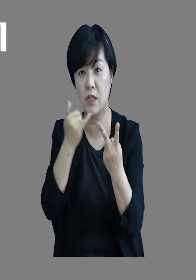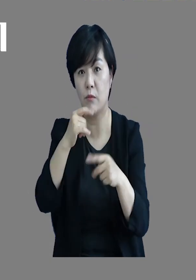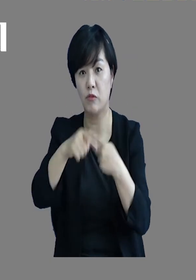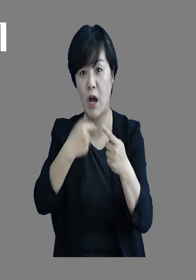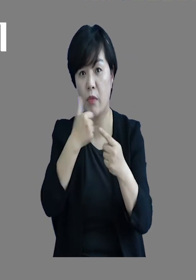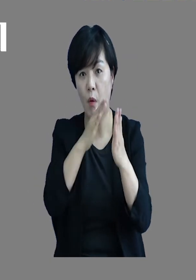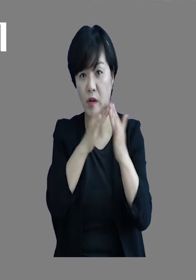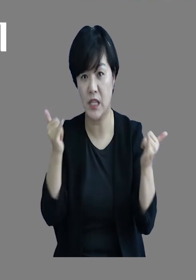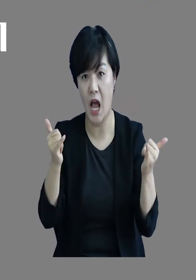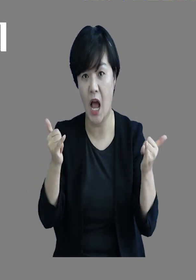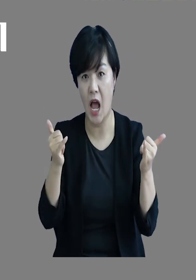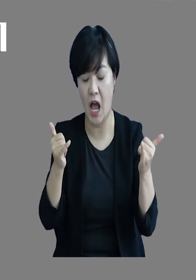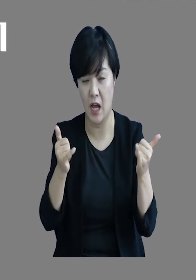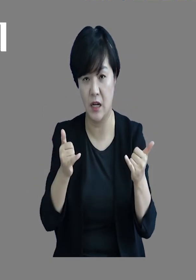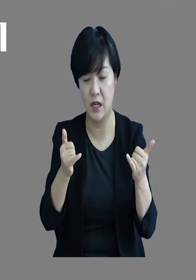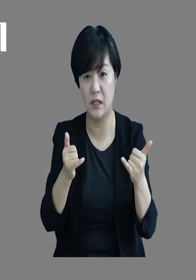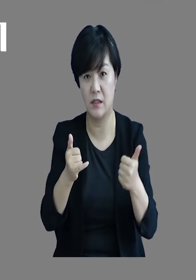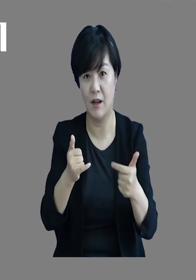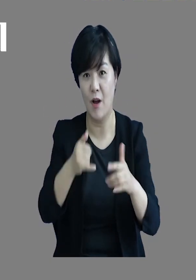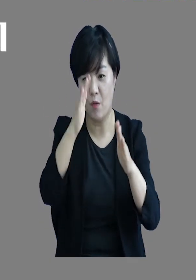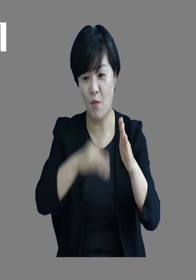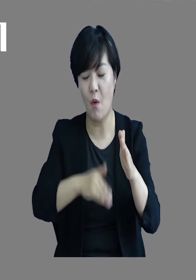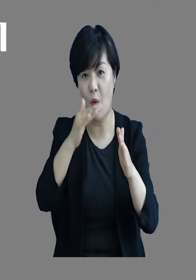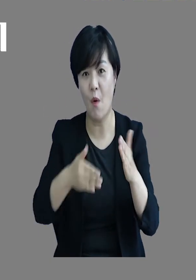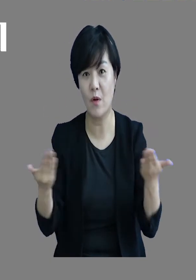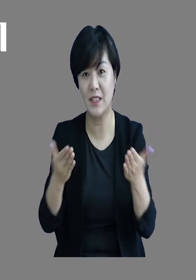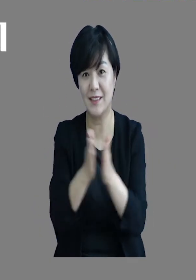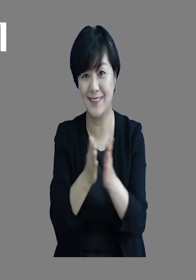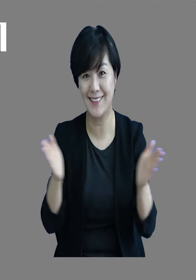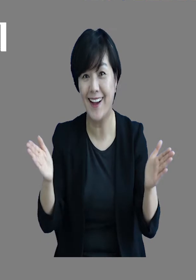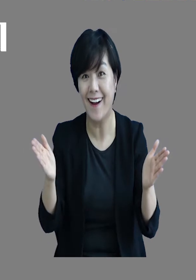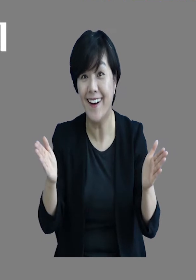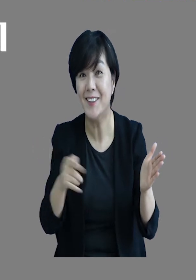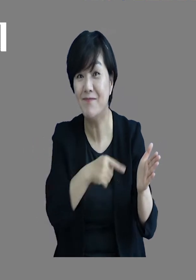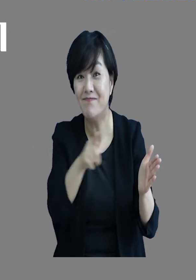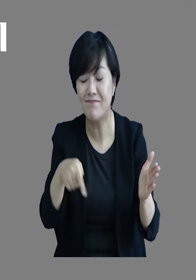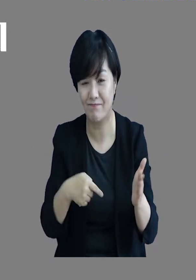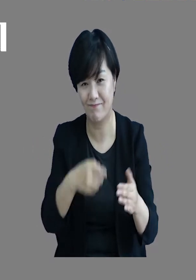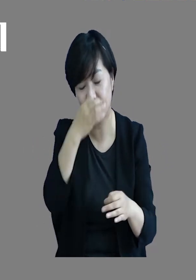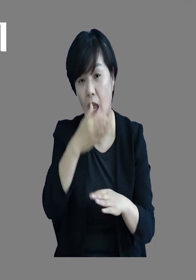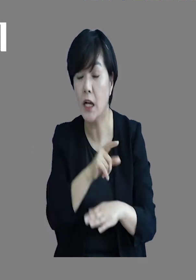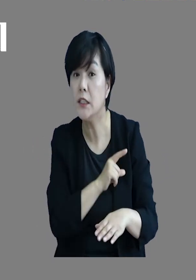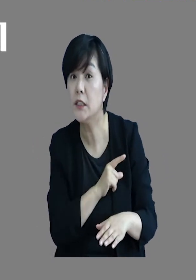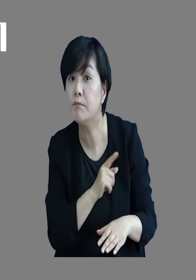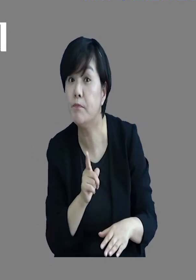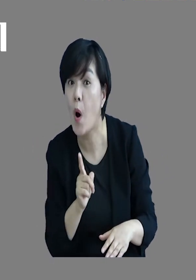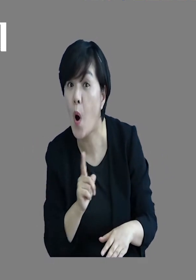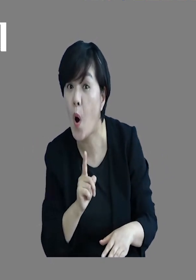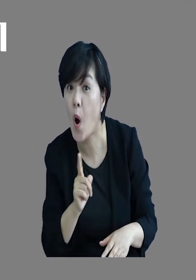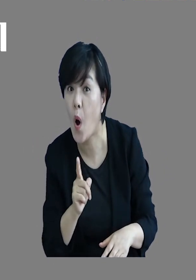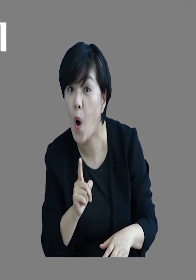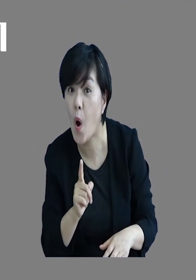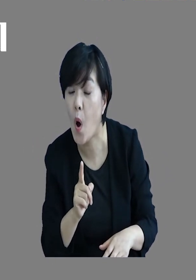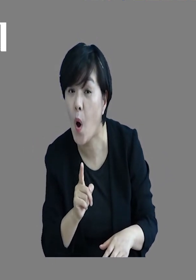2명의 수어 통역사가 정규직으로 근무하고 있죠. 예, 성함이요? 성함